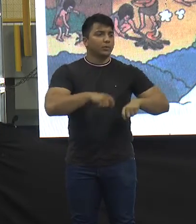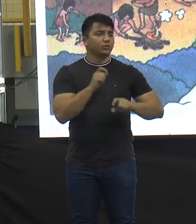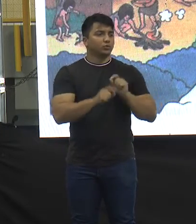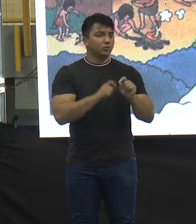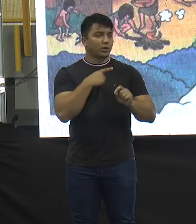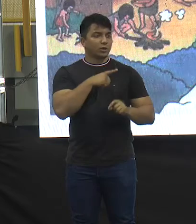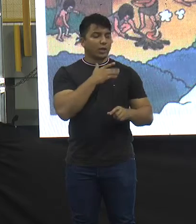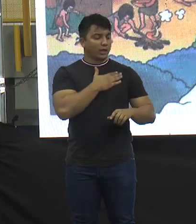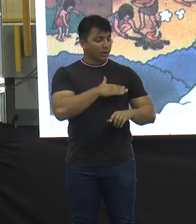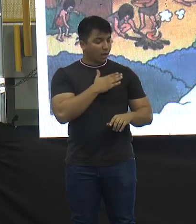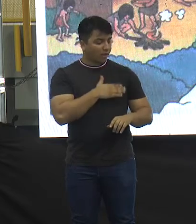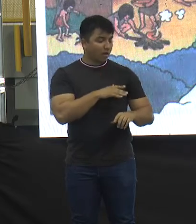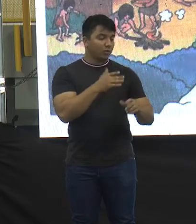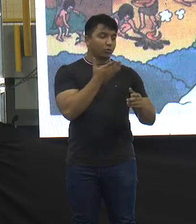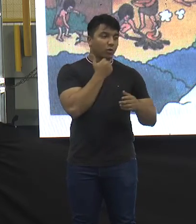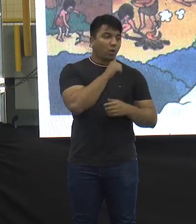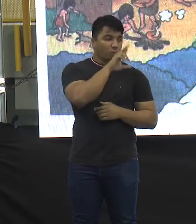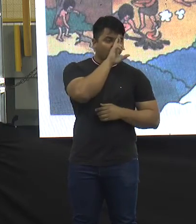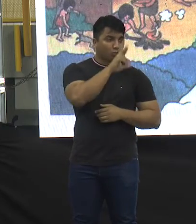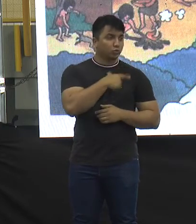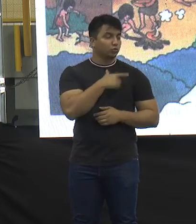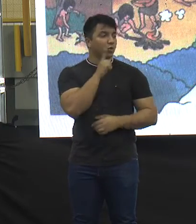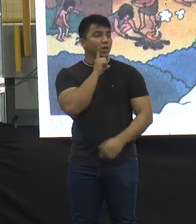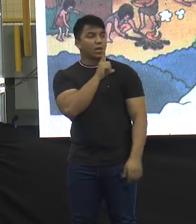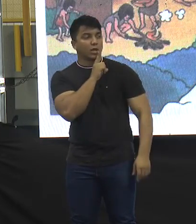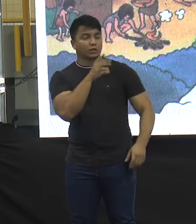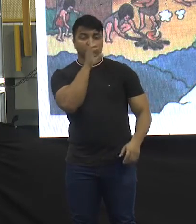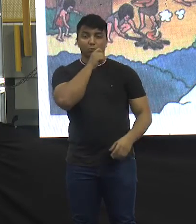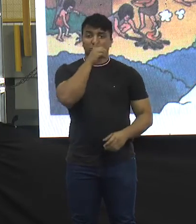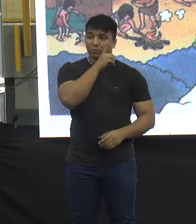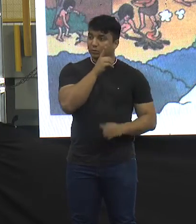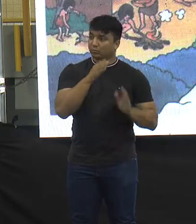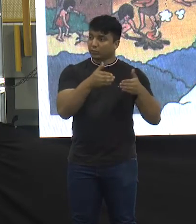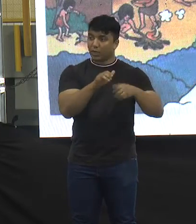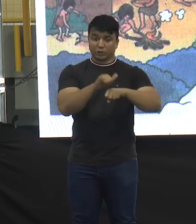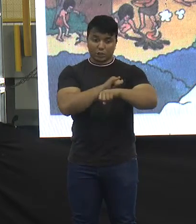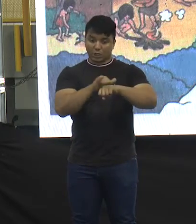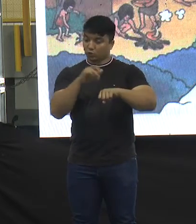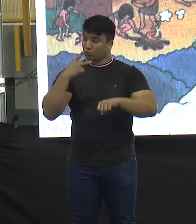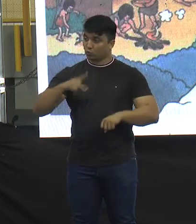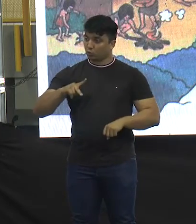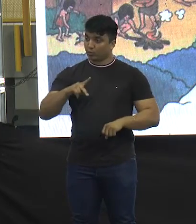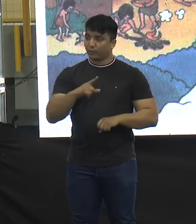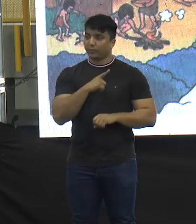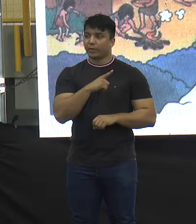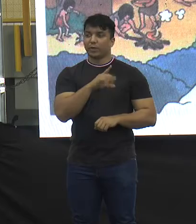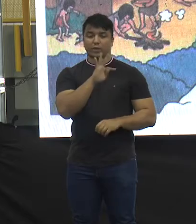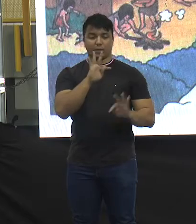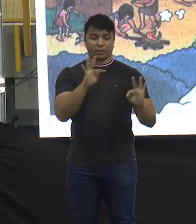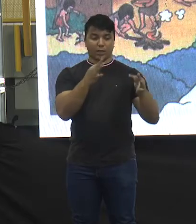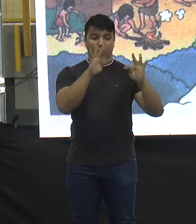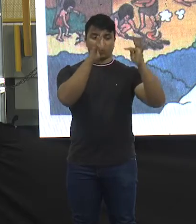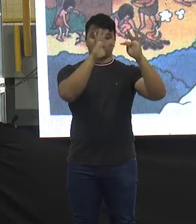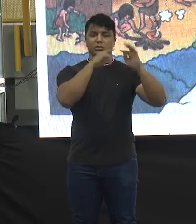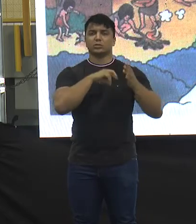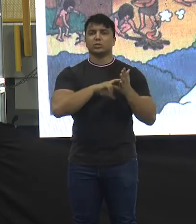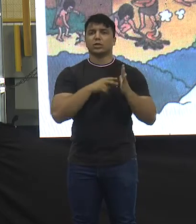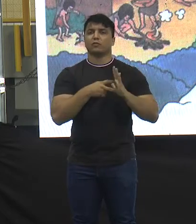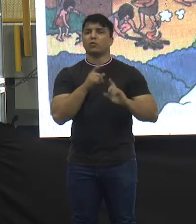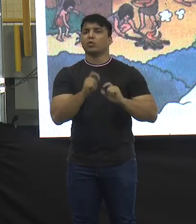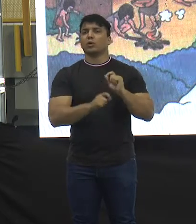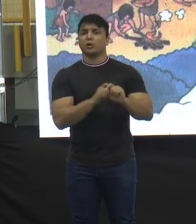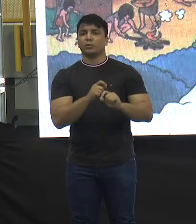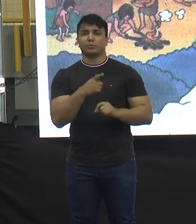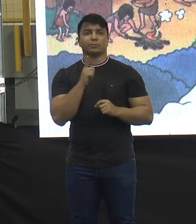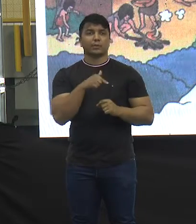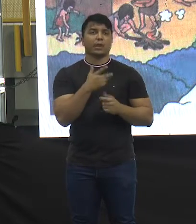no intervalo, no almoço, no lanche, no final de semana. Isso é a tua técnica. Tecnologia, como é que você vai fazer